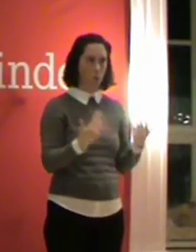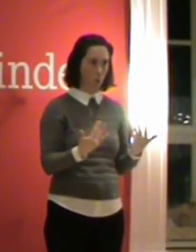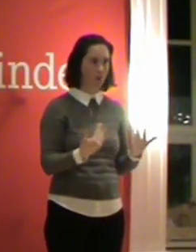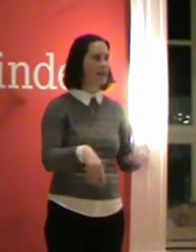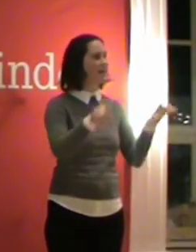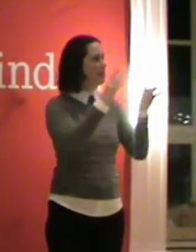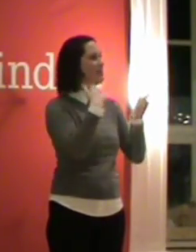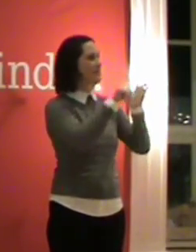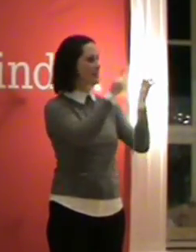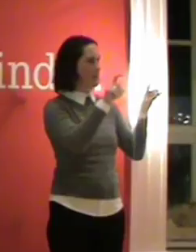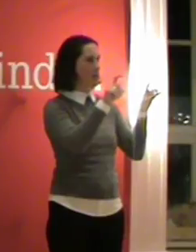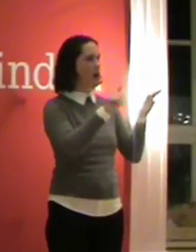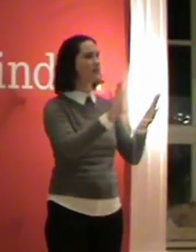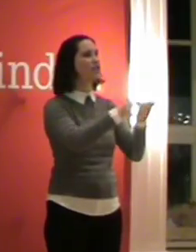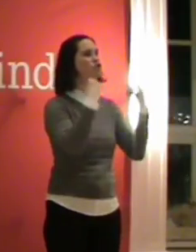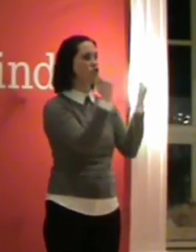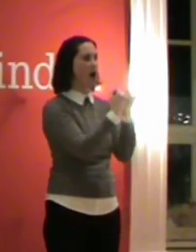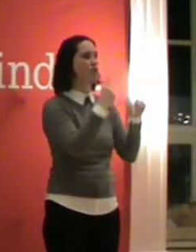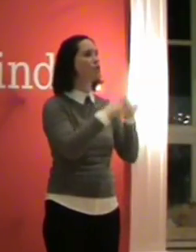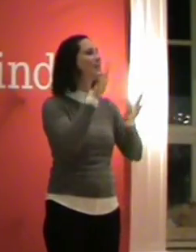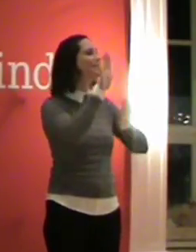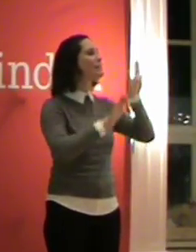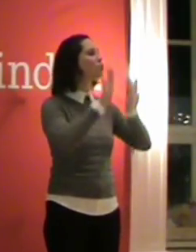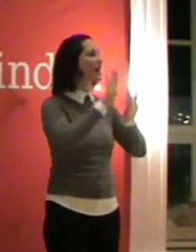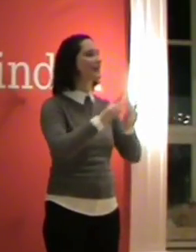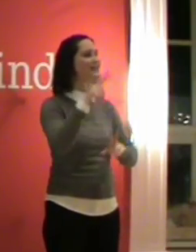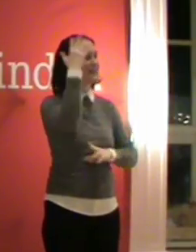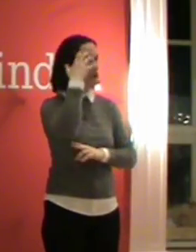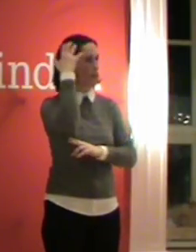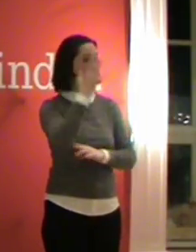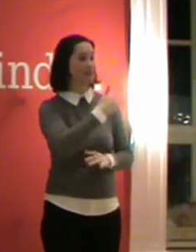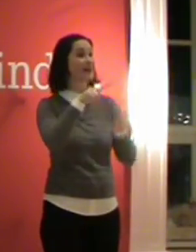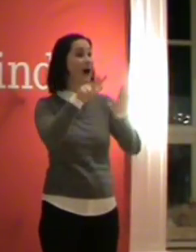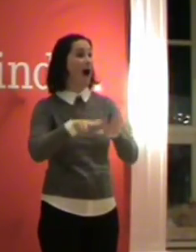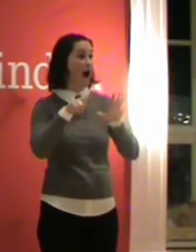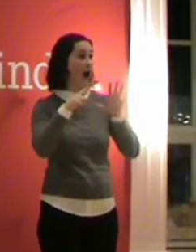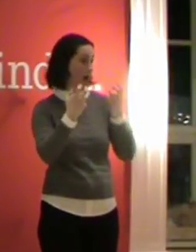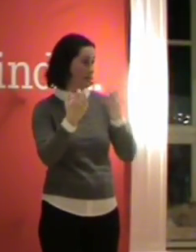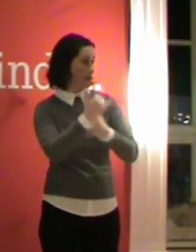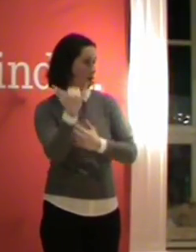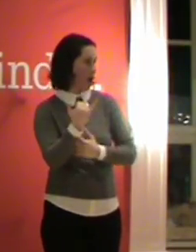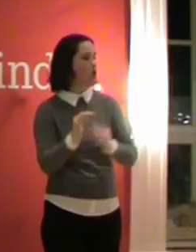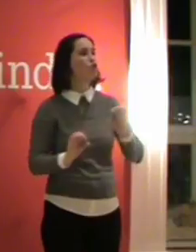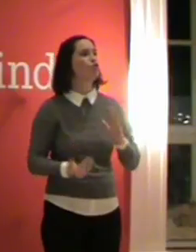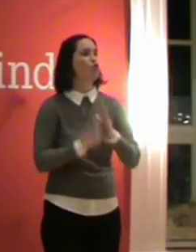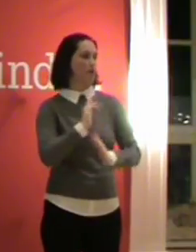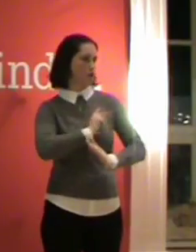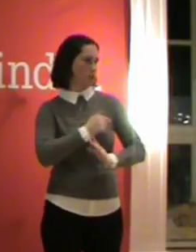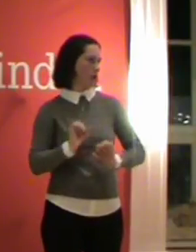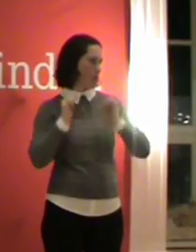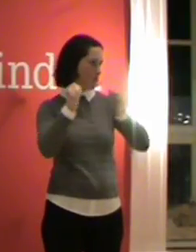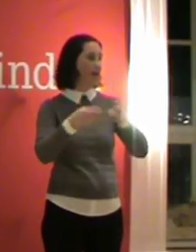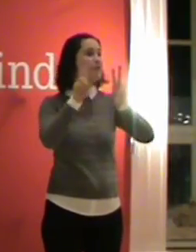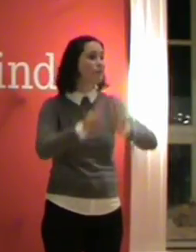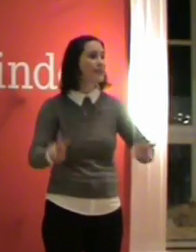Themen anfangs Staats- und Demokratietheorie. In den 80er Jahren vor allem neue soziale Bewegungen, Friedenspolitik